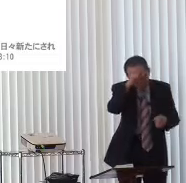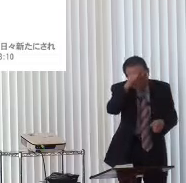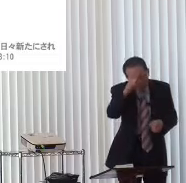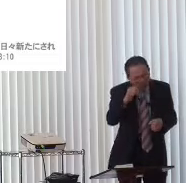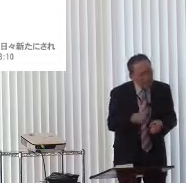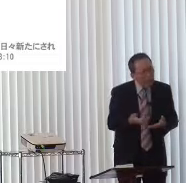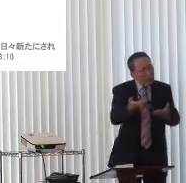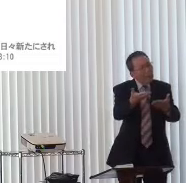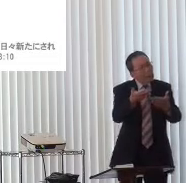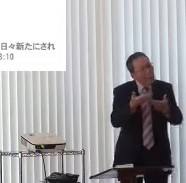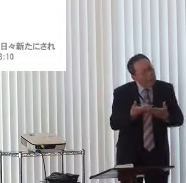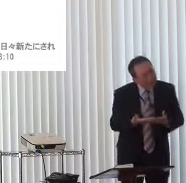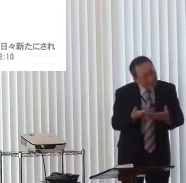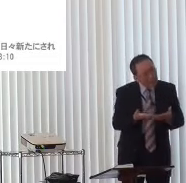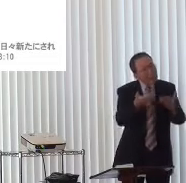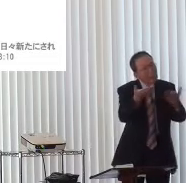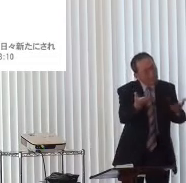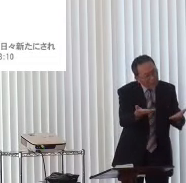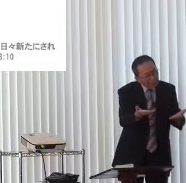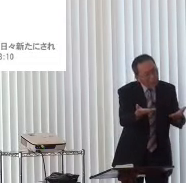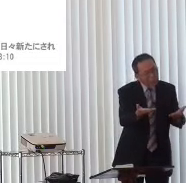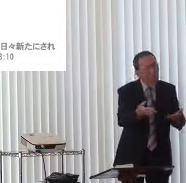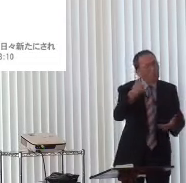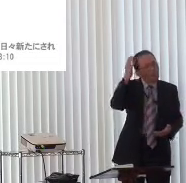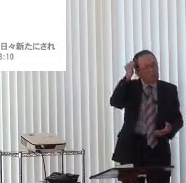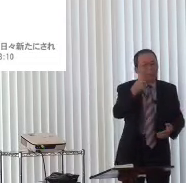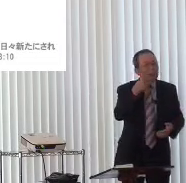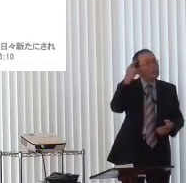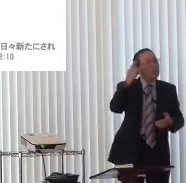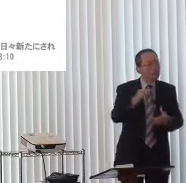えられているんだということをですね、覚えていただきたいんですね。